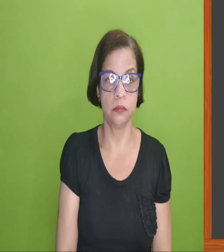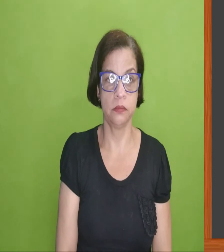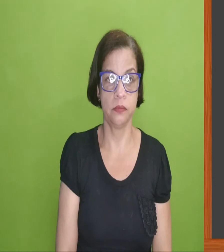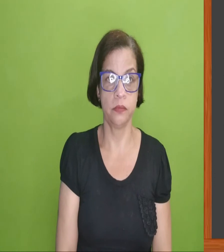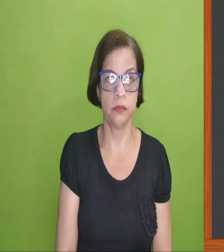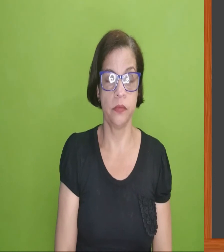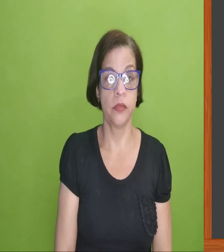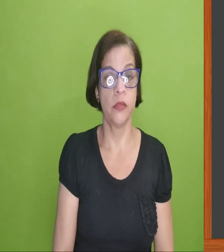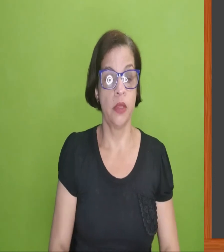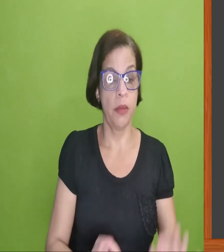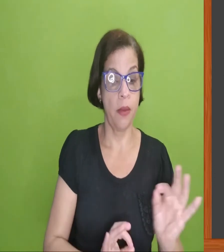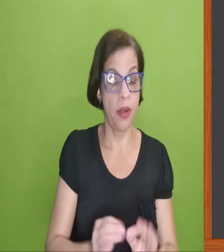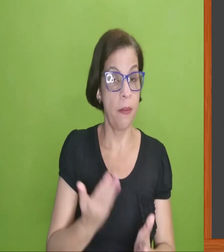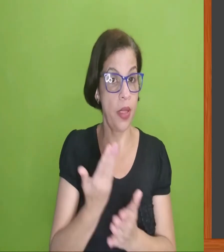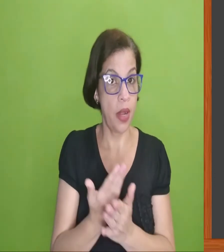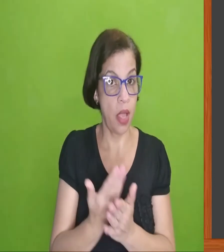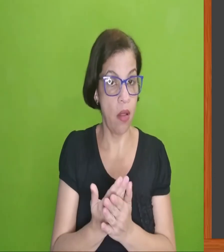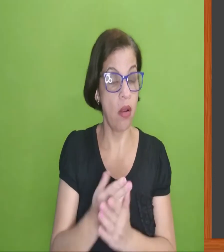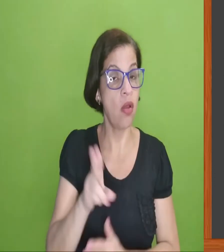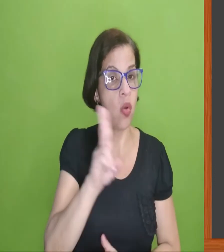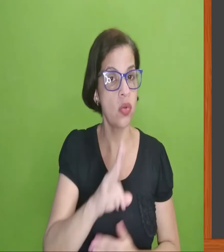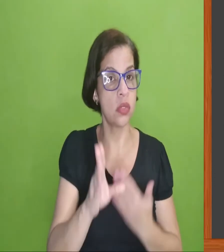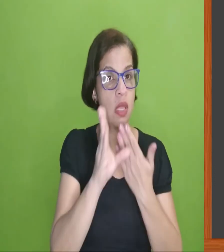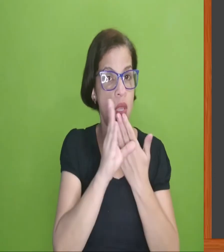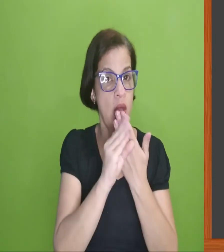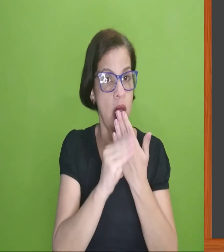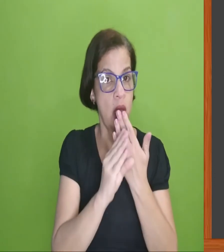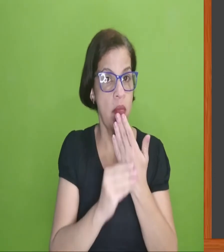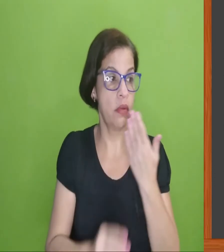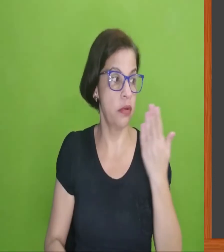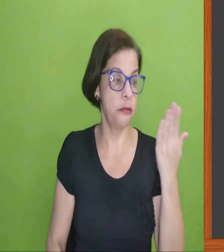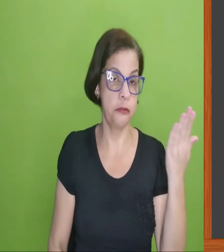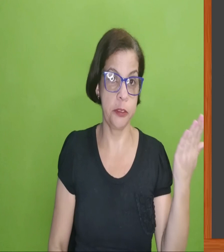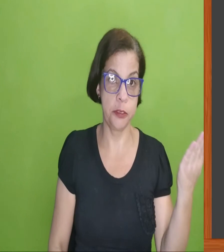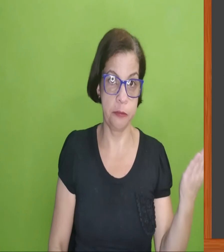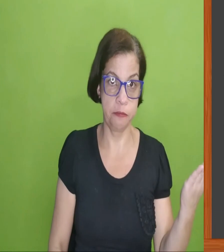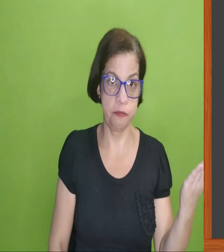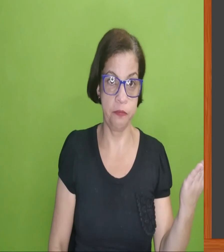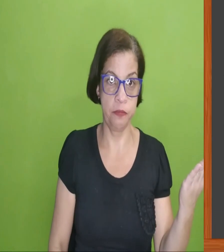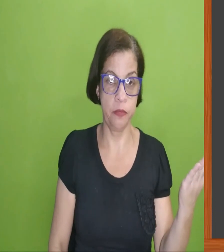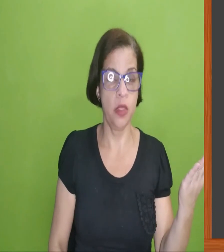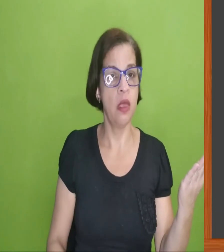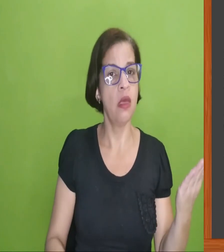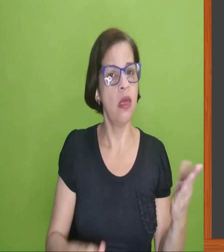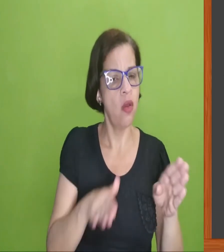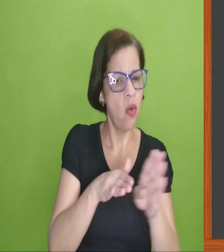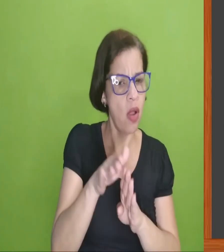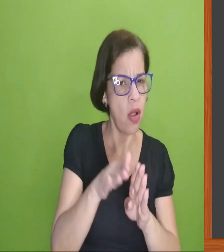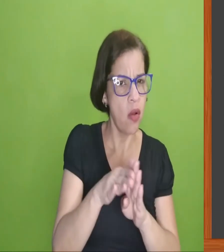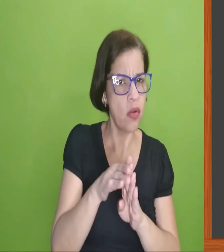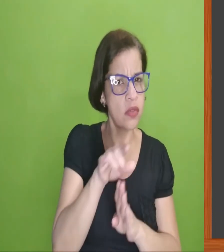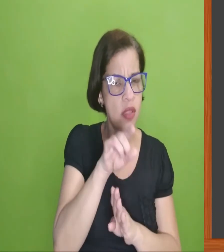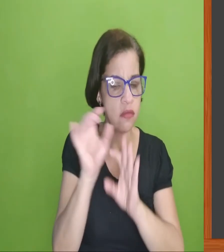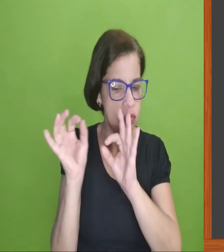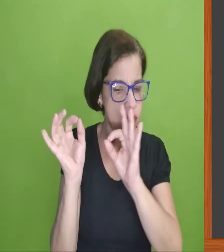Para a elaboração desta videoaula, foram utilizadas estas referências bibliográficas, as quais eu recomendo uma leitura